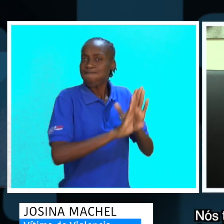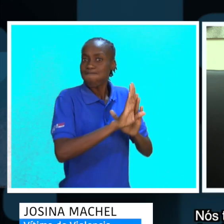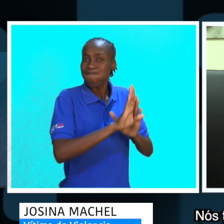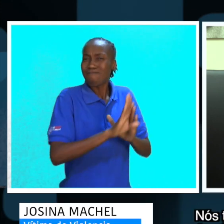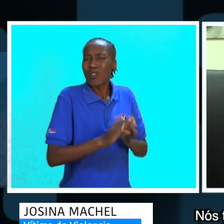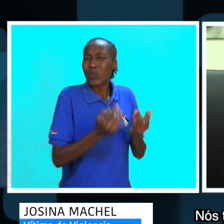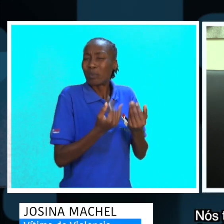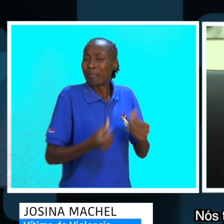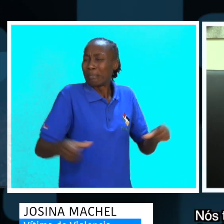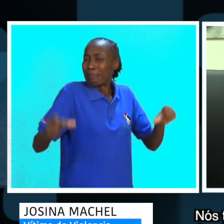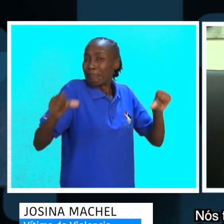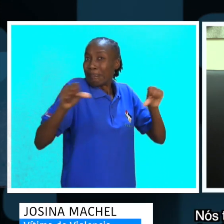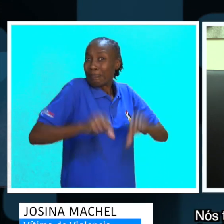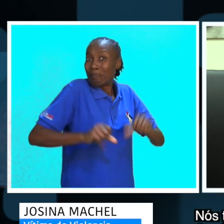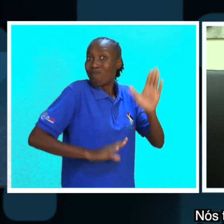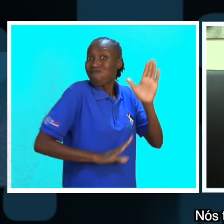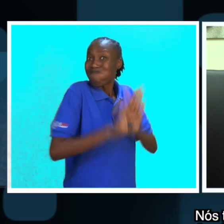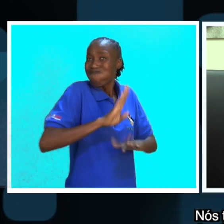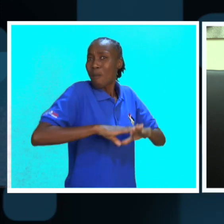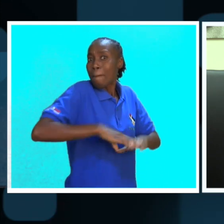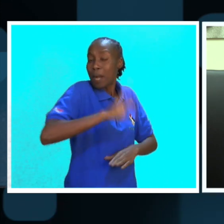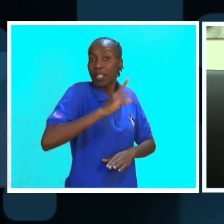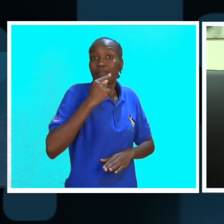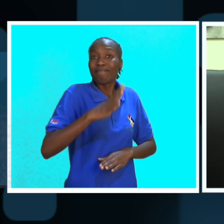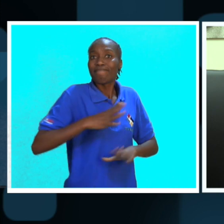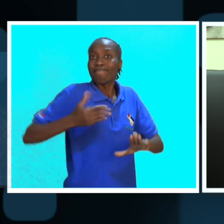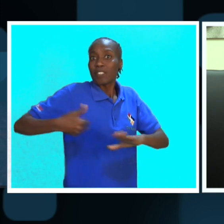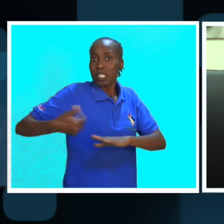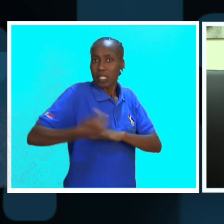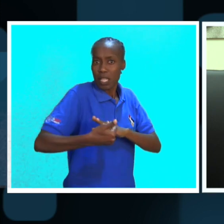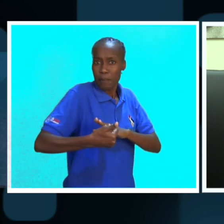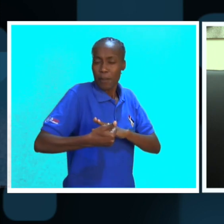números astronómicos, horríveis, né?